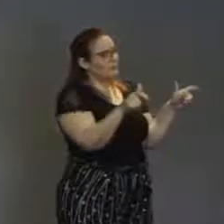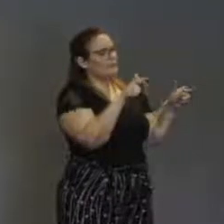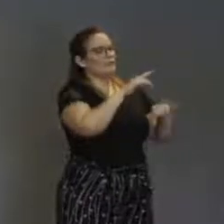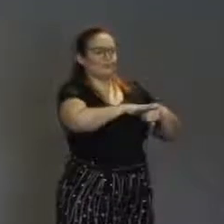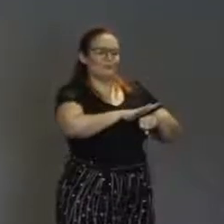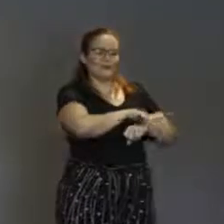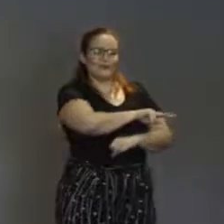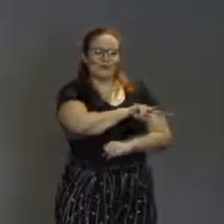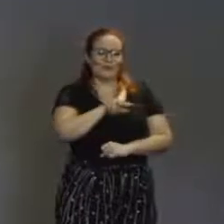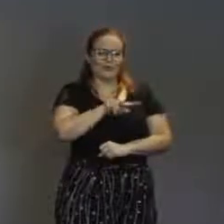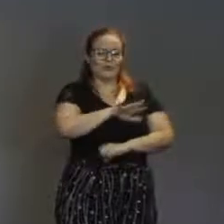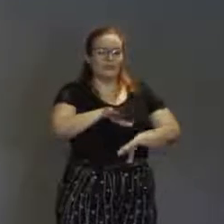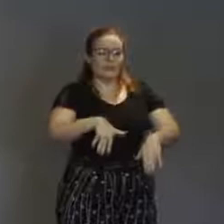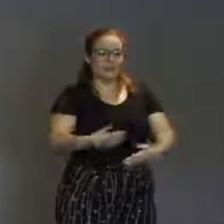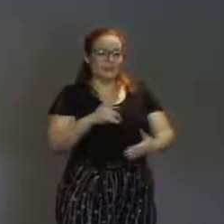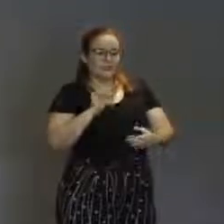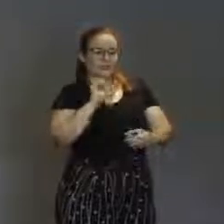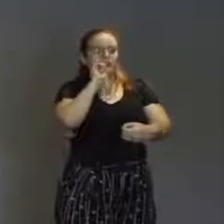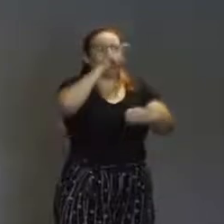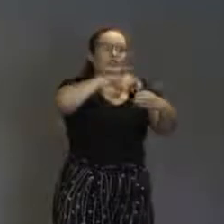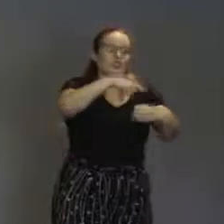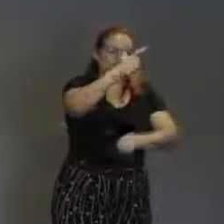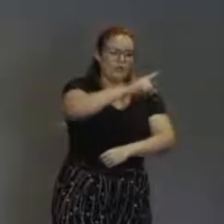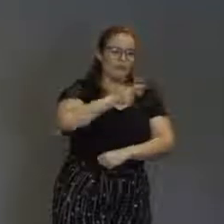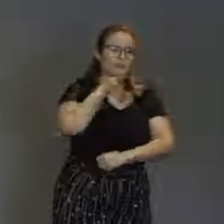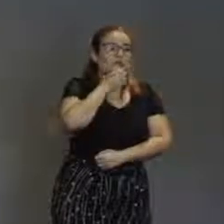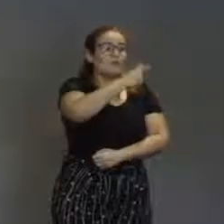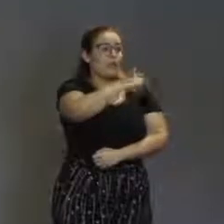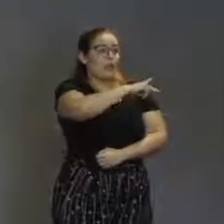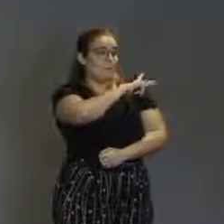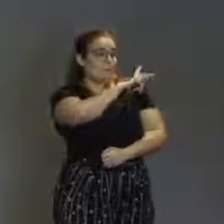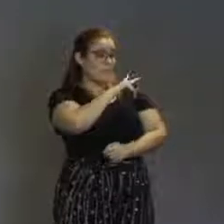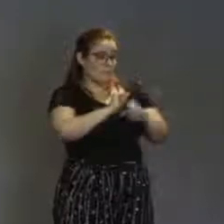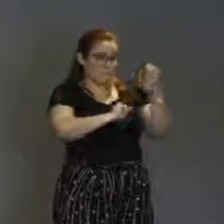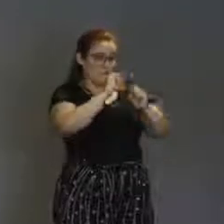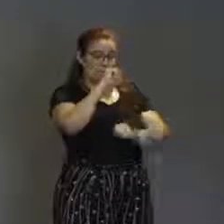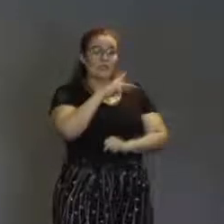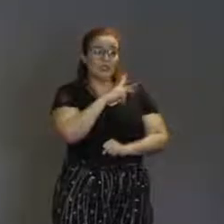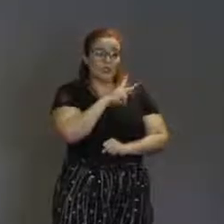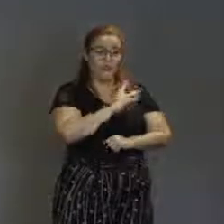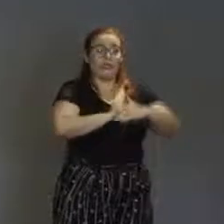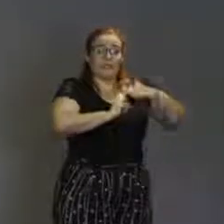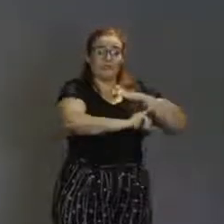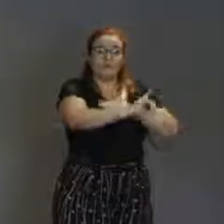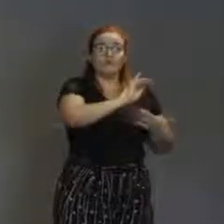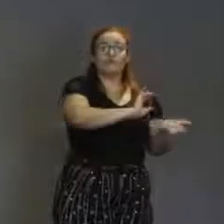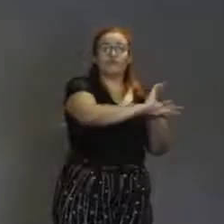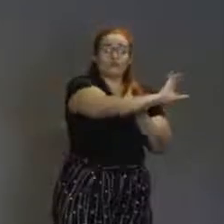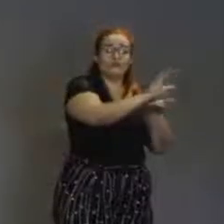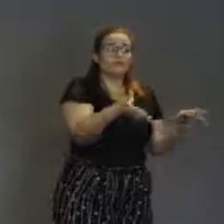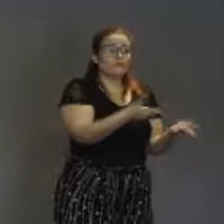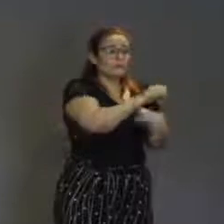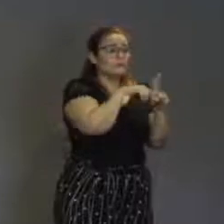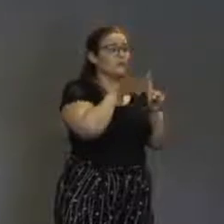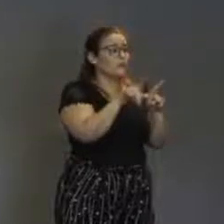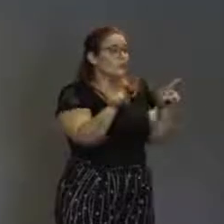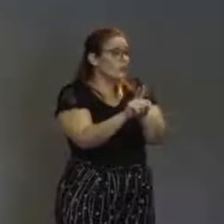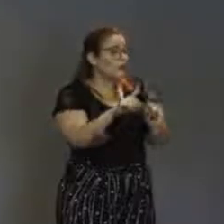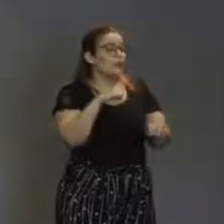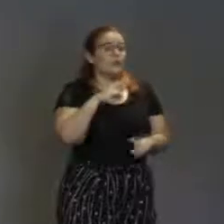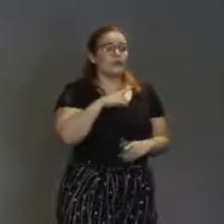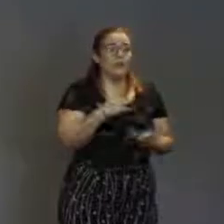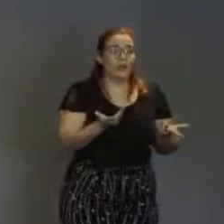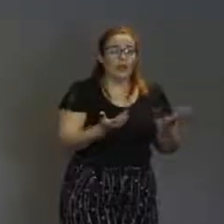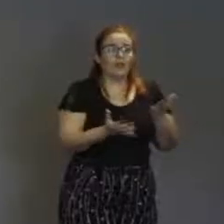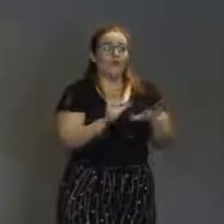e aí depois que a gente volta na questão do investimento social privado, mas também existe essas empresas, né, e fundações como